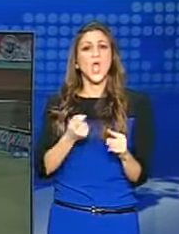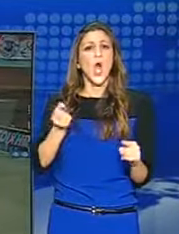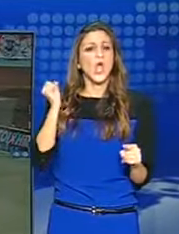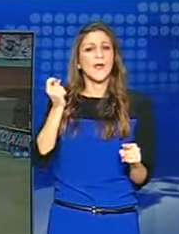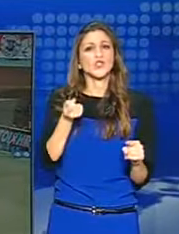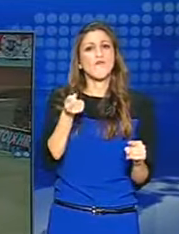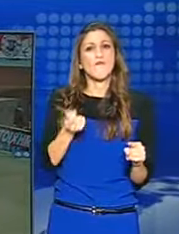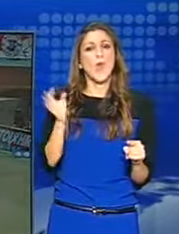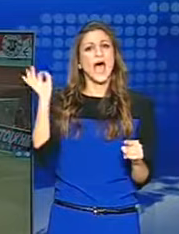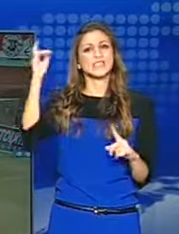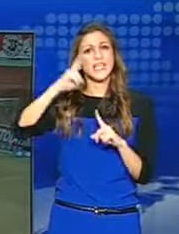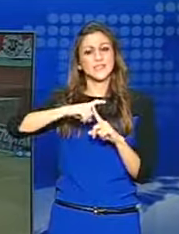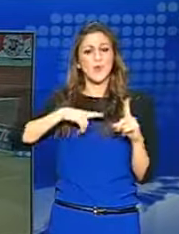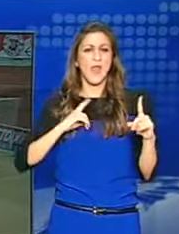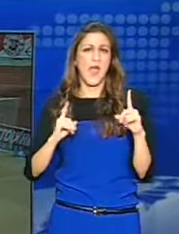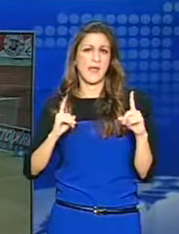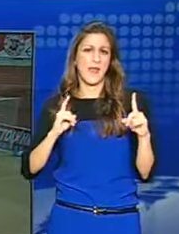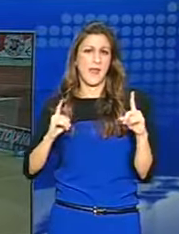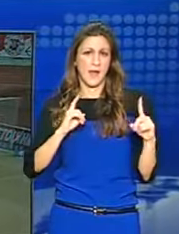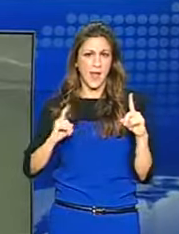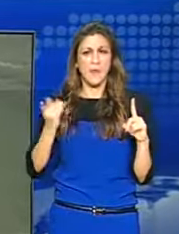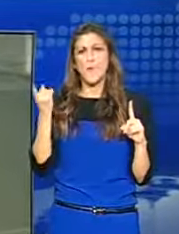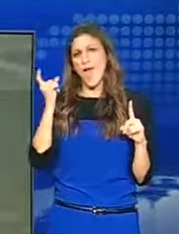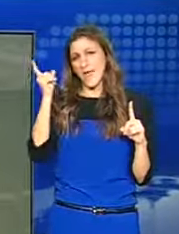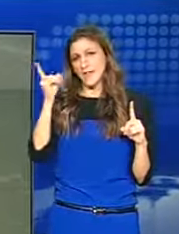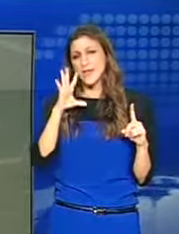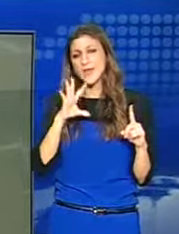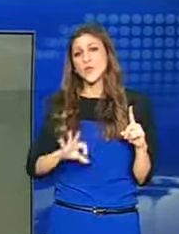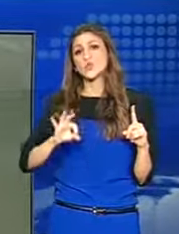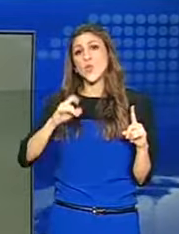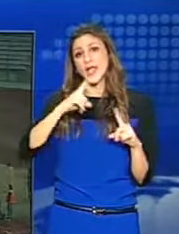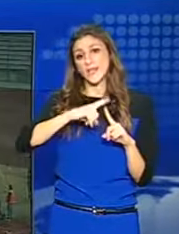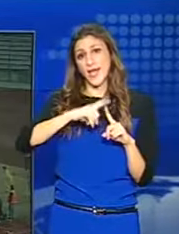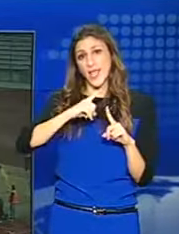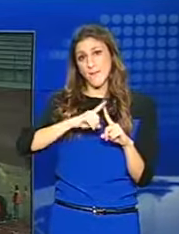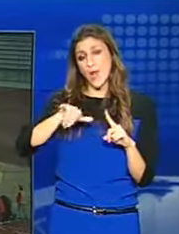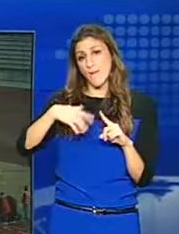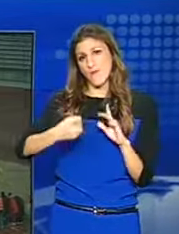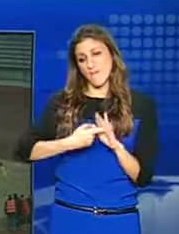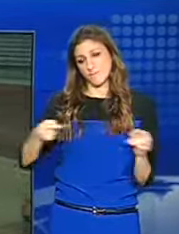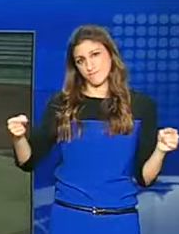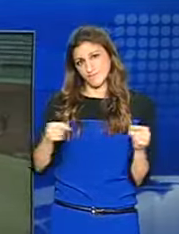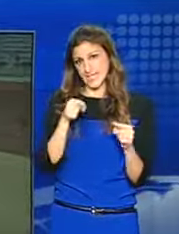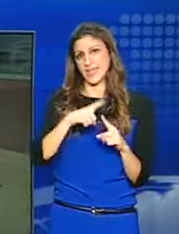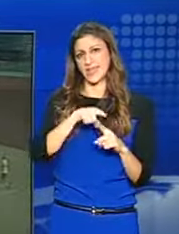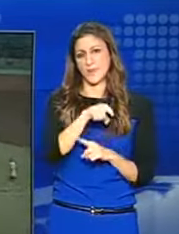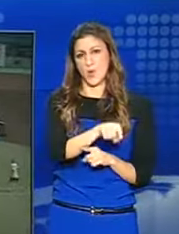αστέρας τρίπολης έμειναν στο 1-1 στο πανθεσσαλικό στάδιο με την ομάδα της αρκαδίας να έχει τη ρεβάνς στην έδρα της απόψε για την ίδια